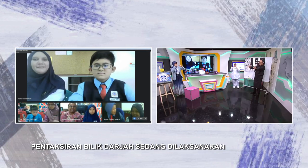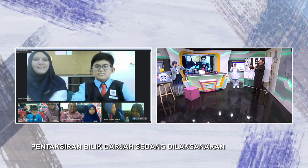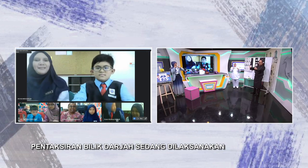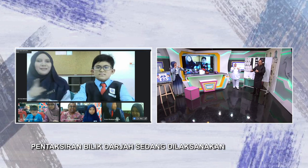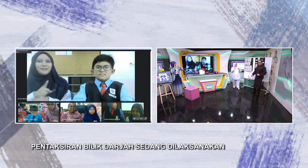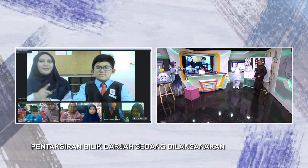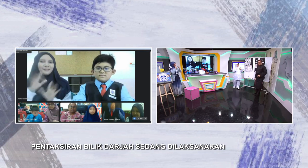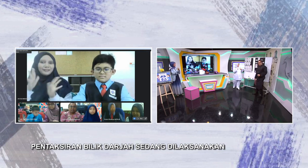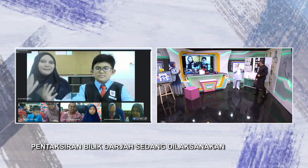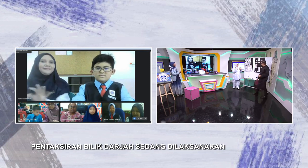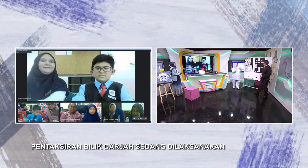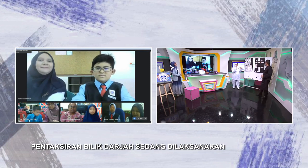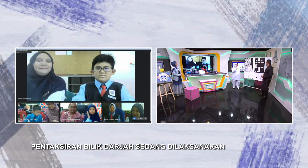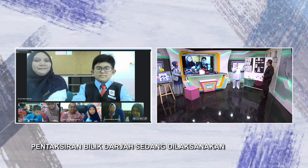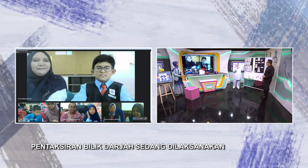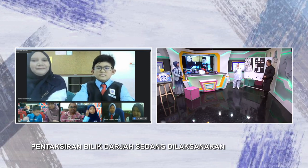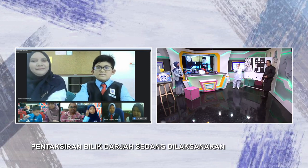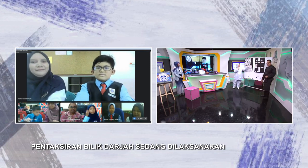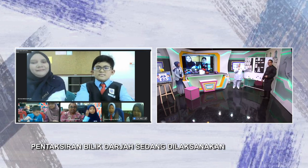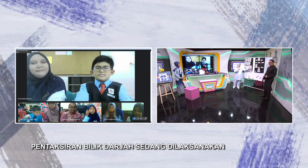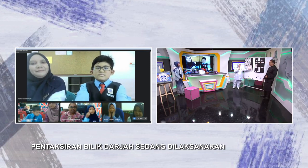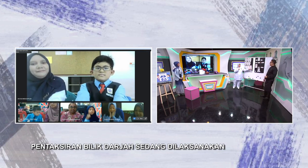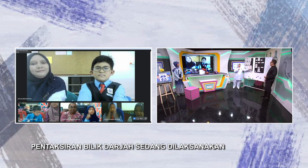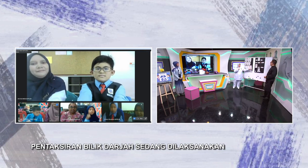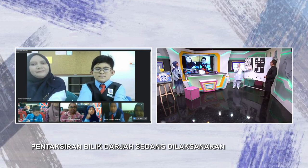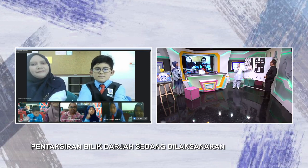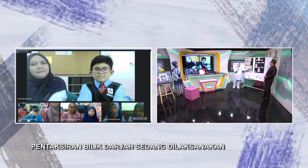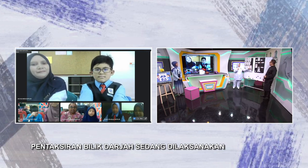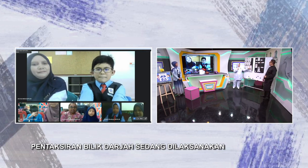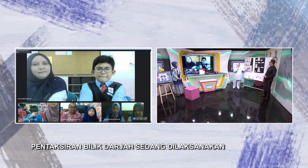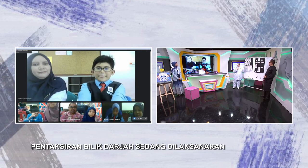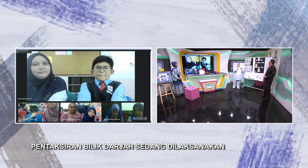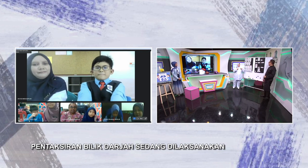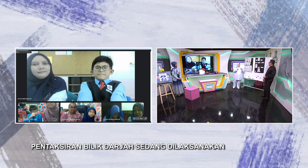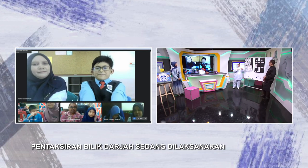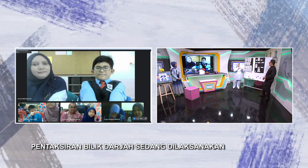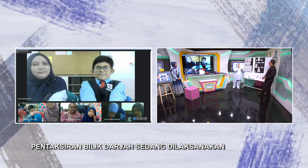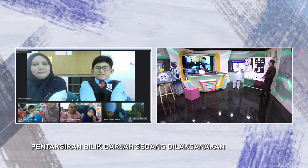bagus. Hebat. Okey. Sekarang ini, okey.